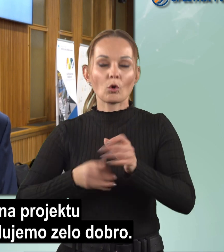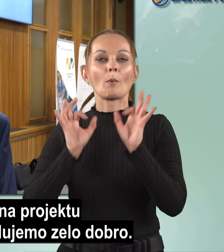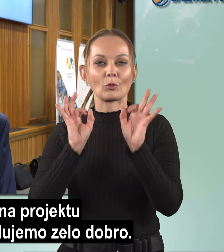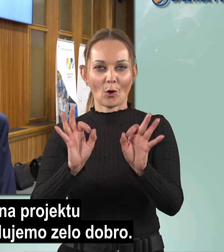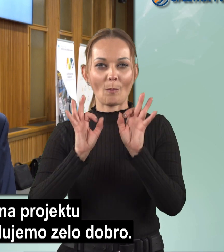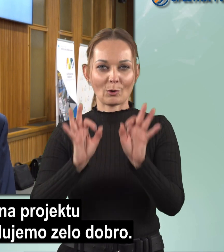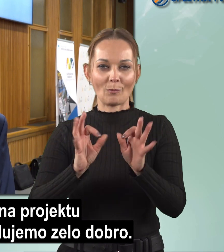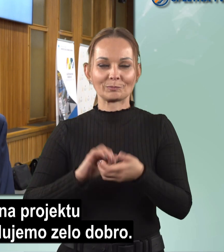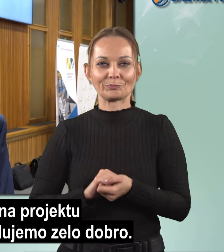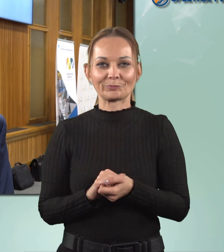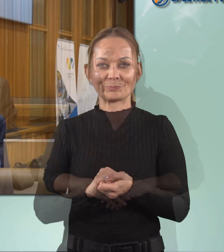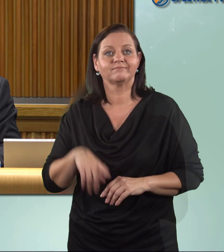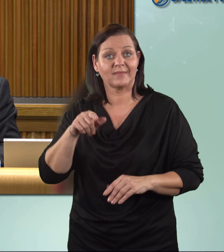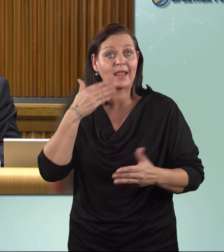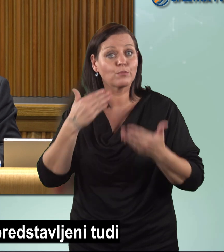dobro.